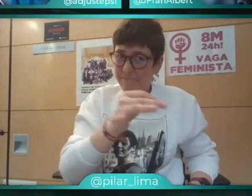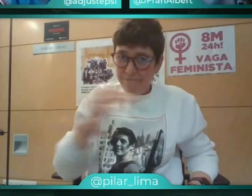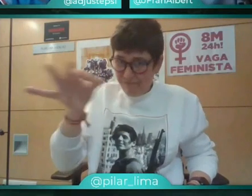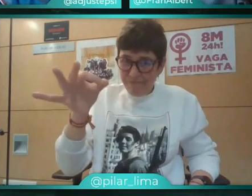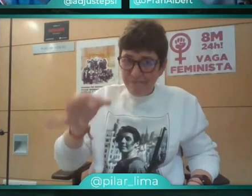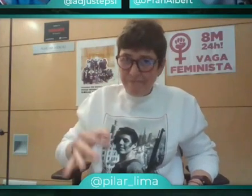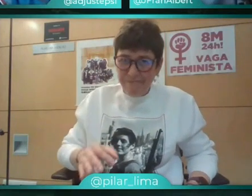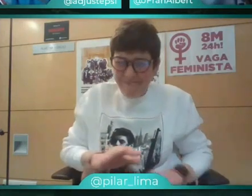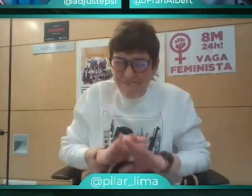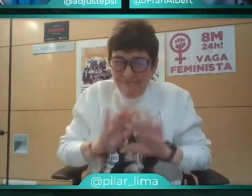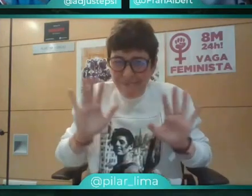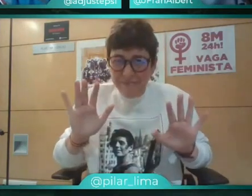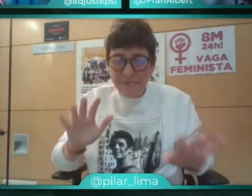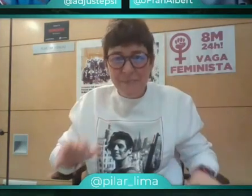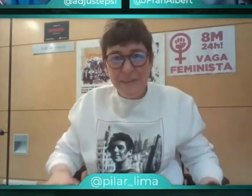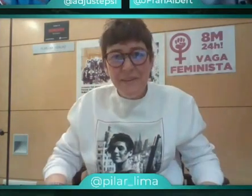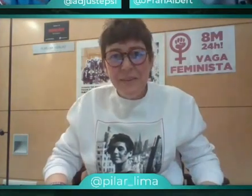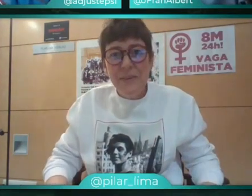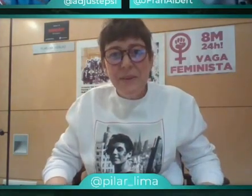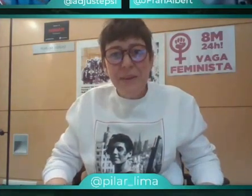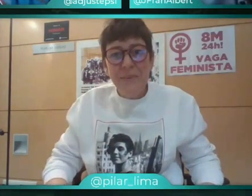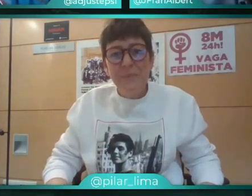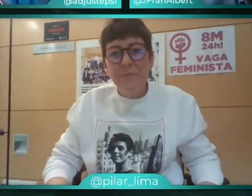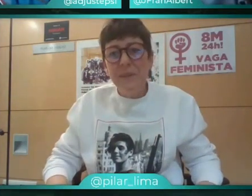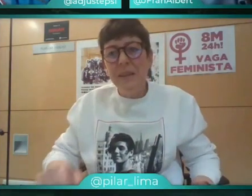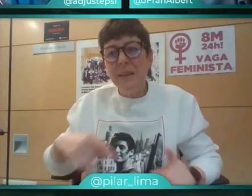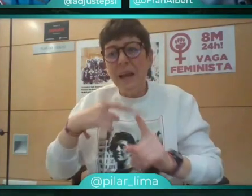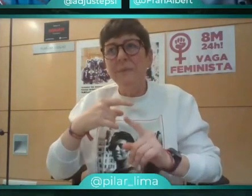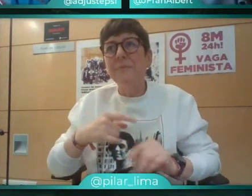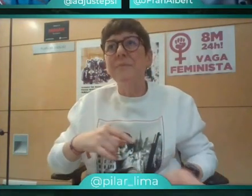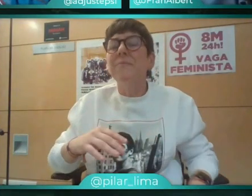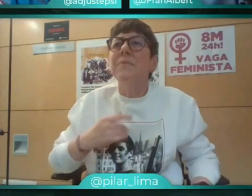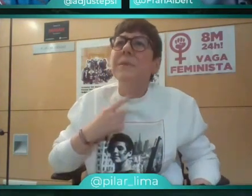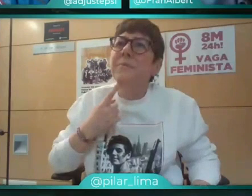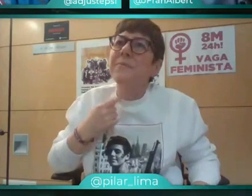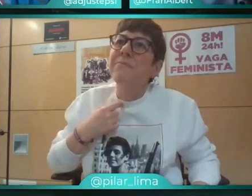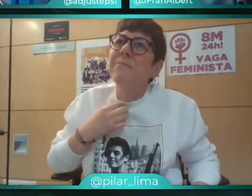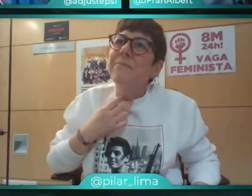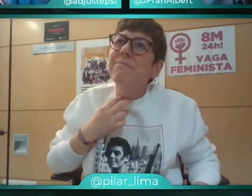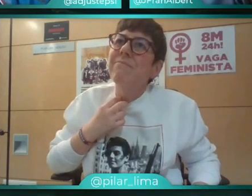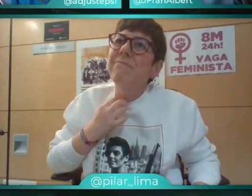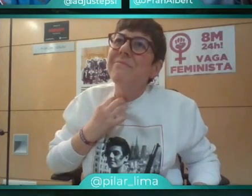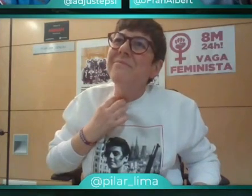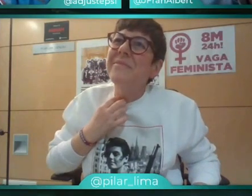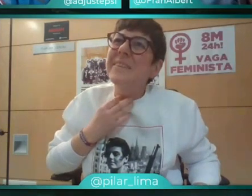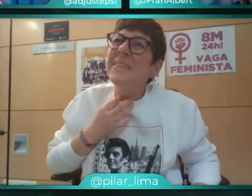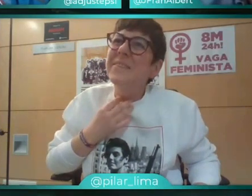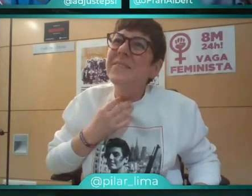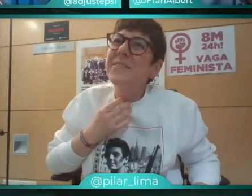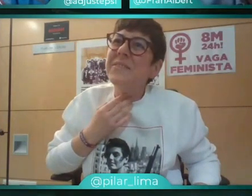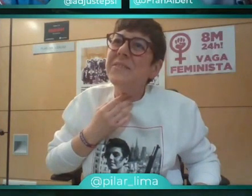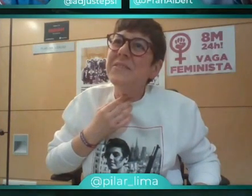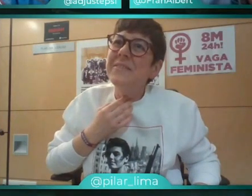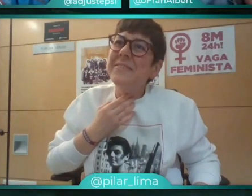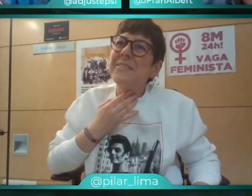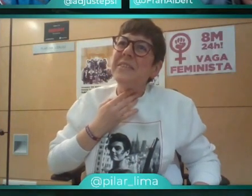Sí sí efectivamente Así es Mira por ejemplo mira el chat ya estaba ya está dudando claro Porque